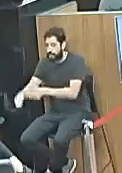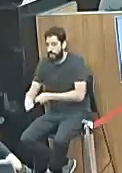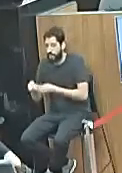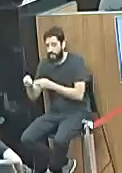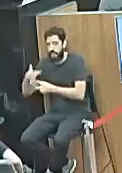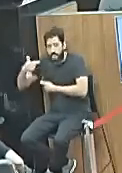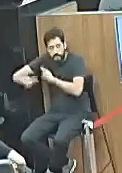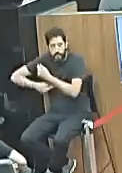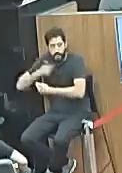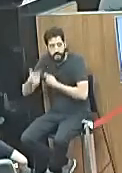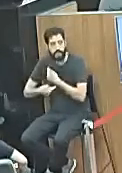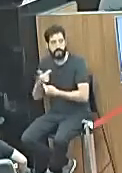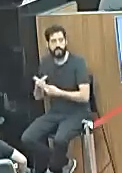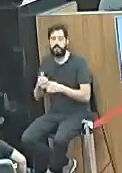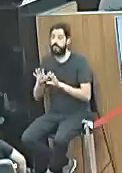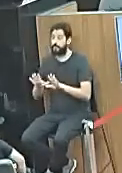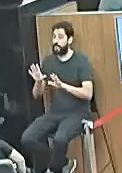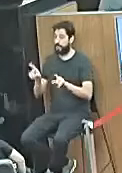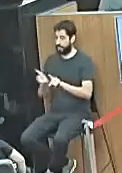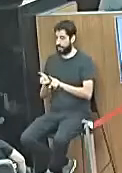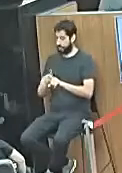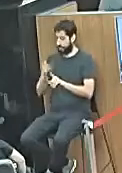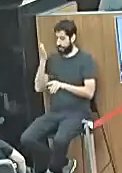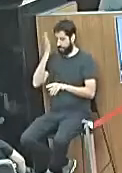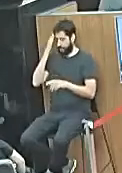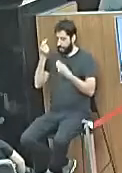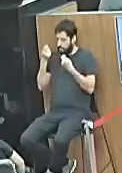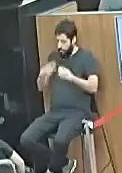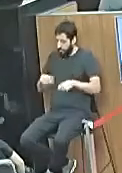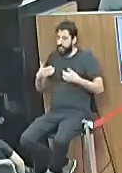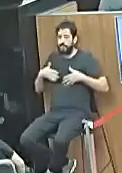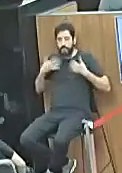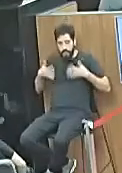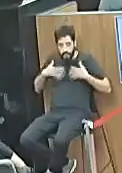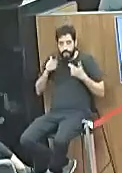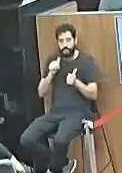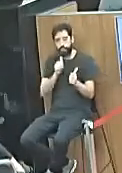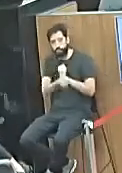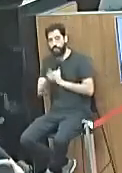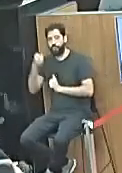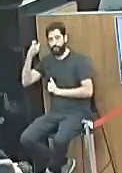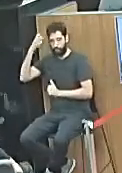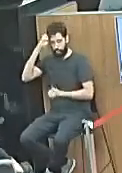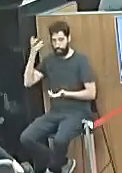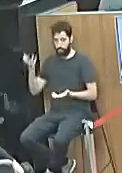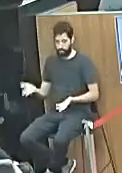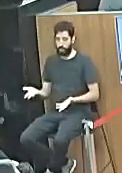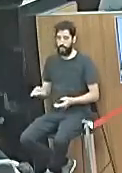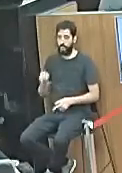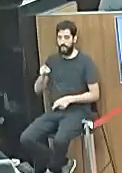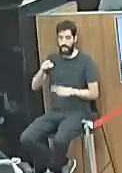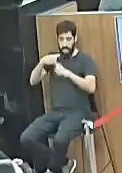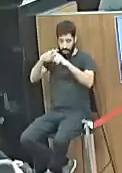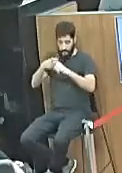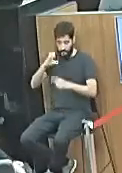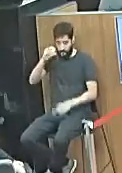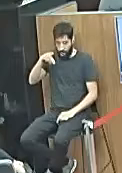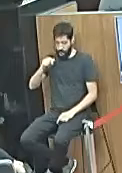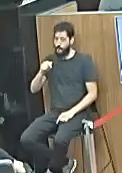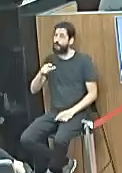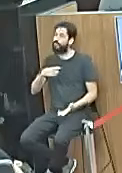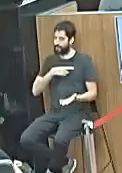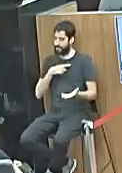também a gente sabe que o campo precisa de lazer esporte cultura e essa copa vem para desbravar